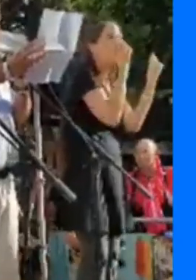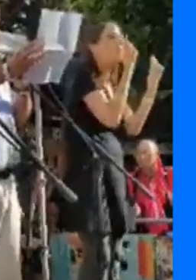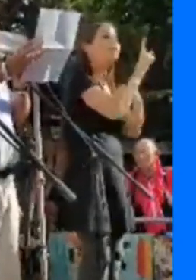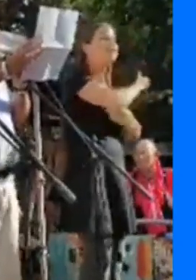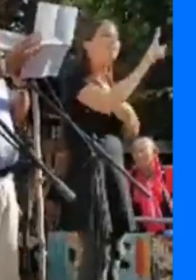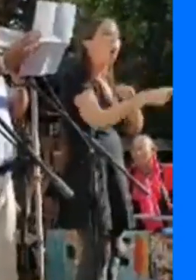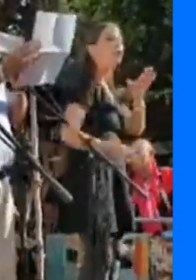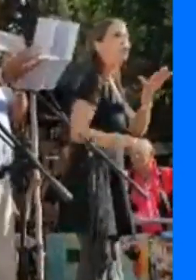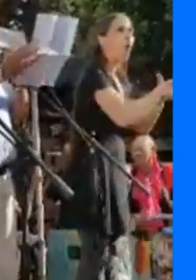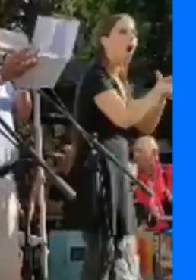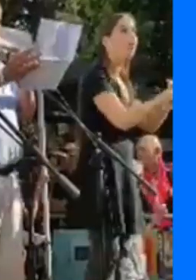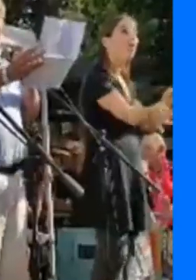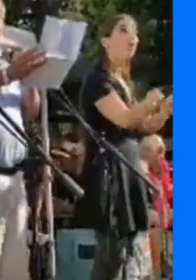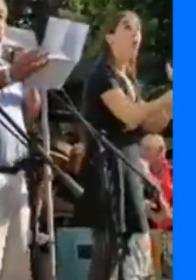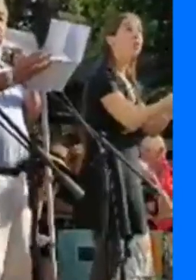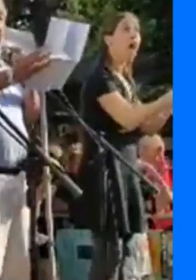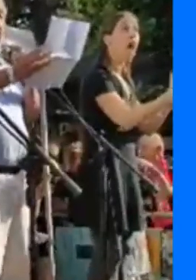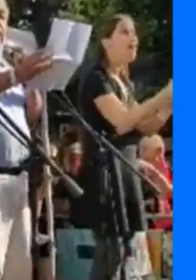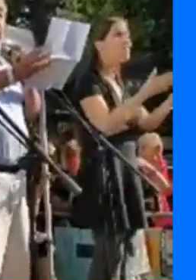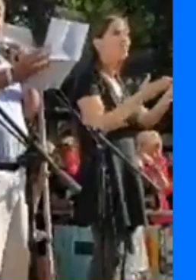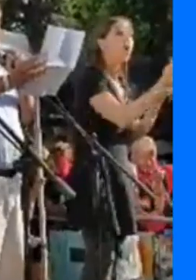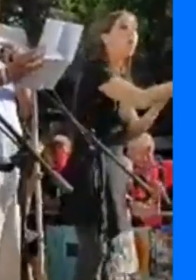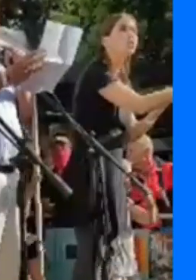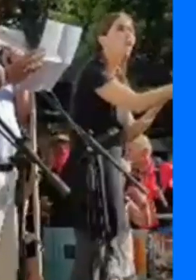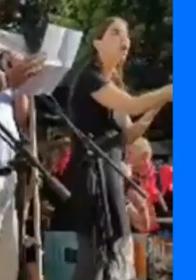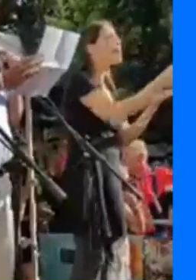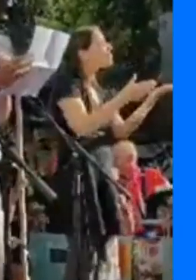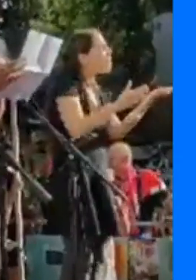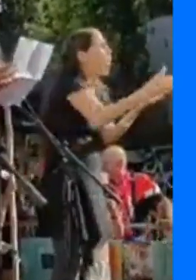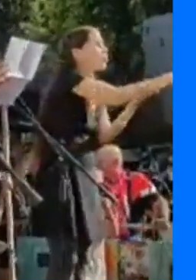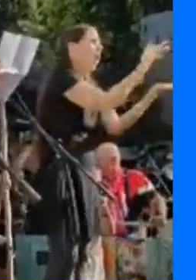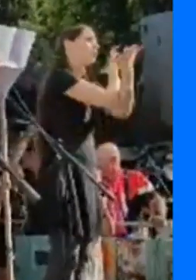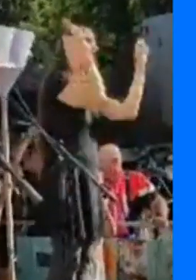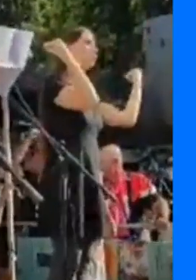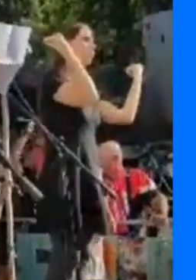שוחד והונאה ויושר ויושרה.